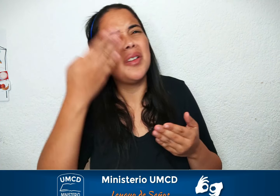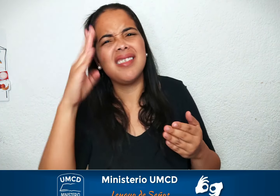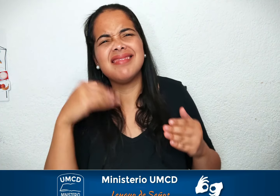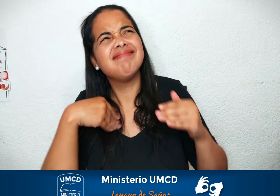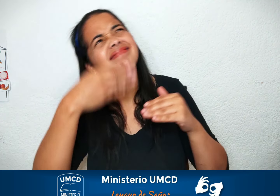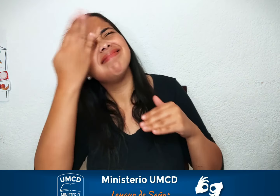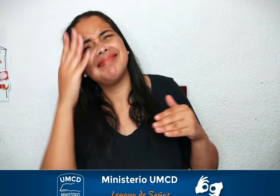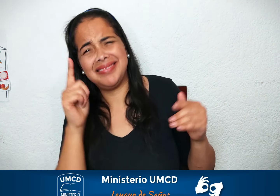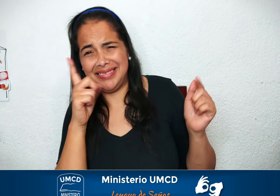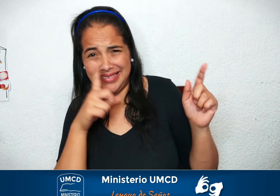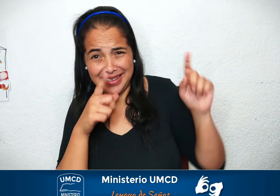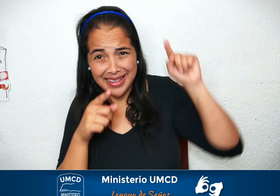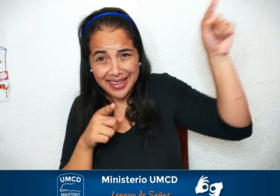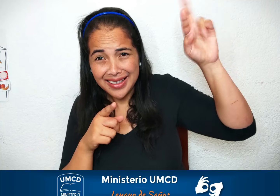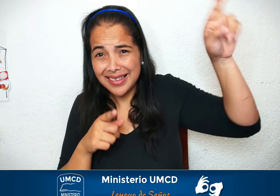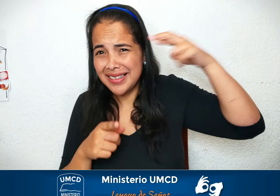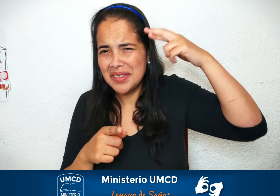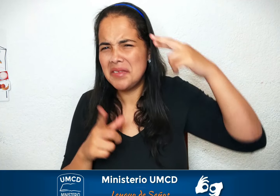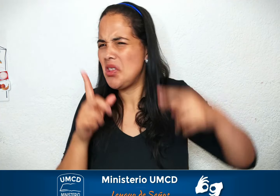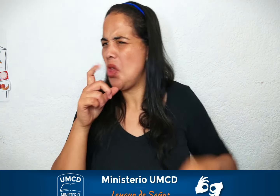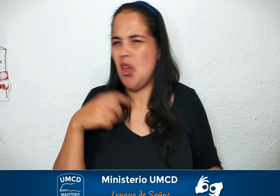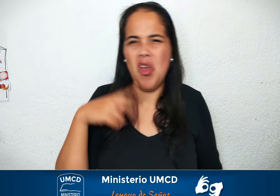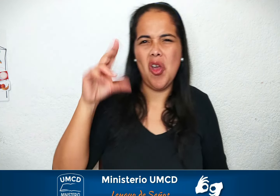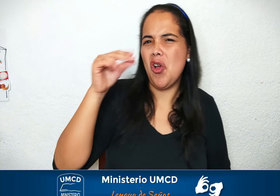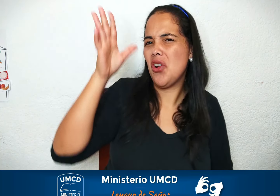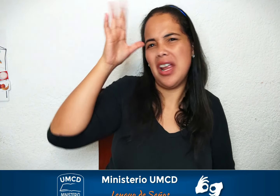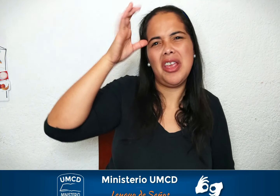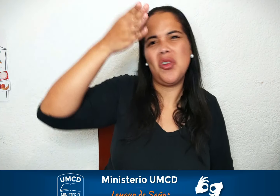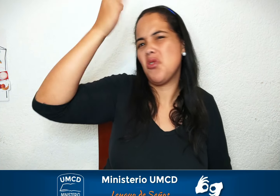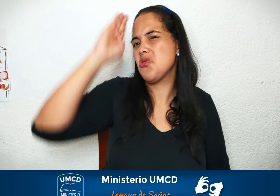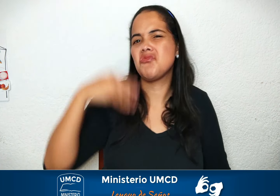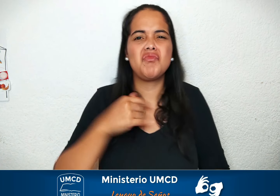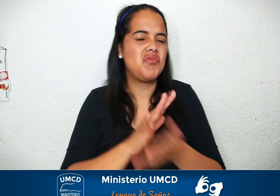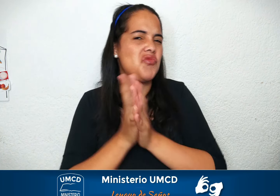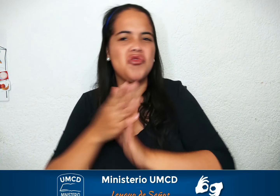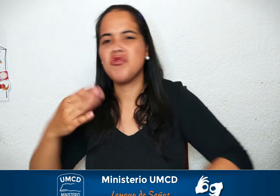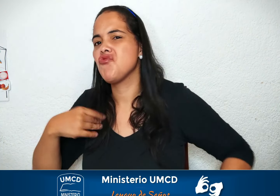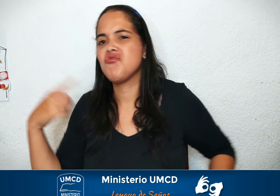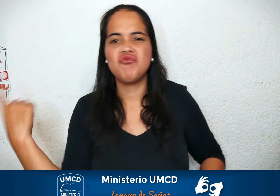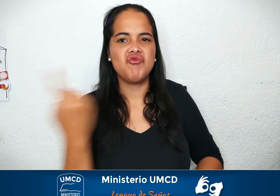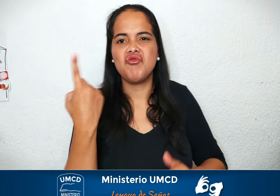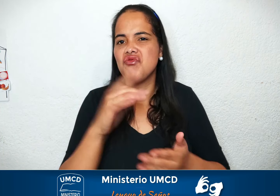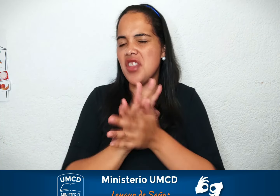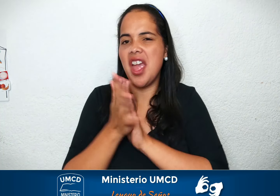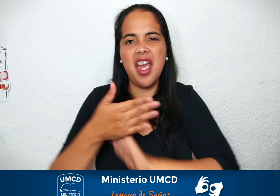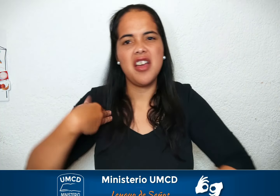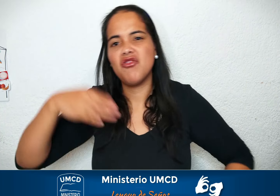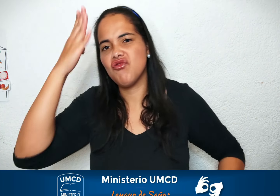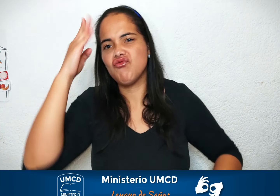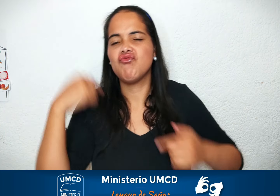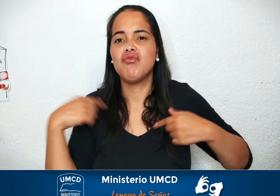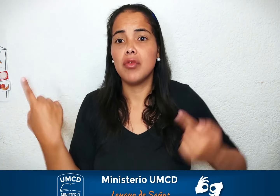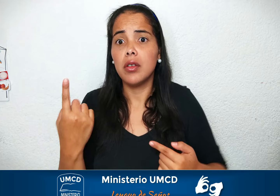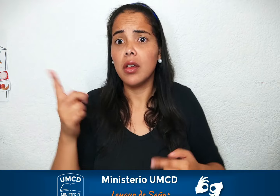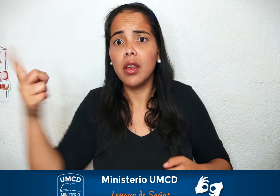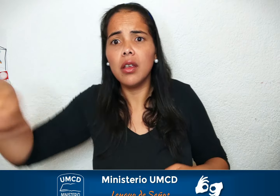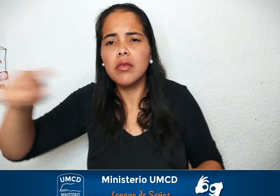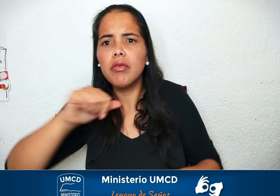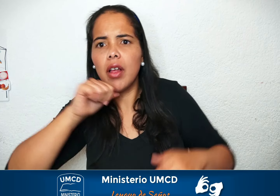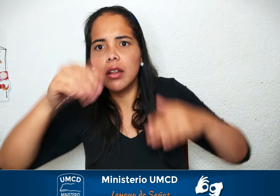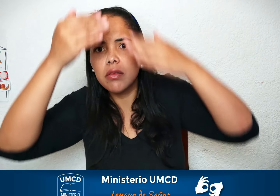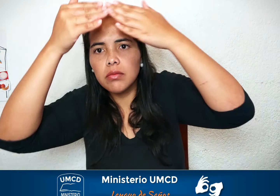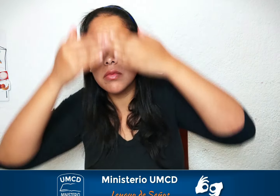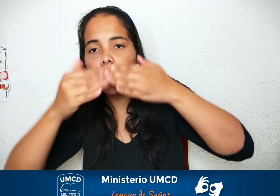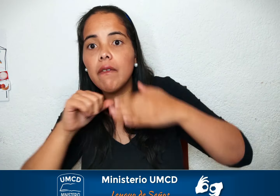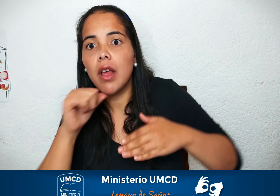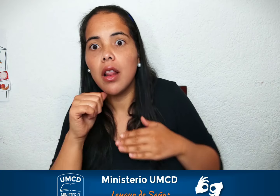lleva al hombre a razonamientos que no son apropiados, que no son correctos. Entonces el hombre estaba muy